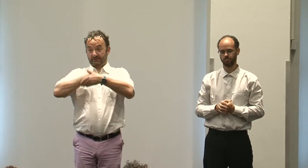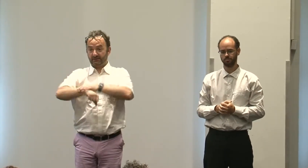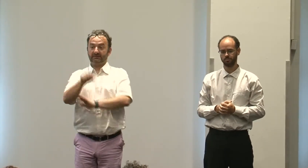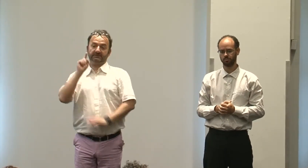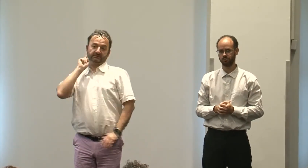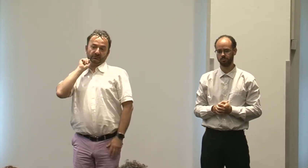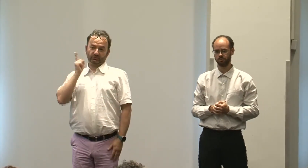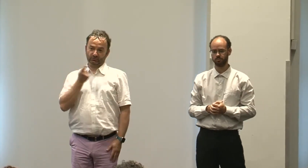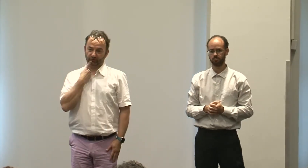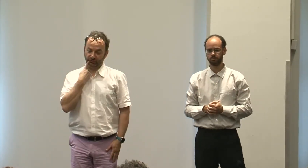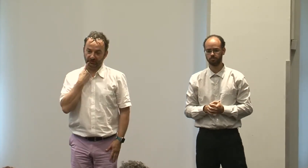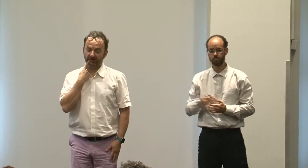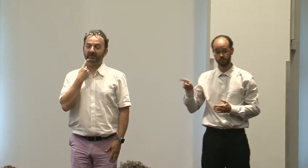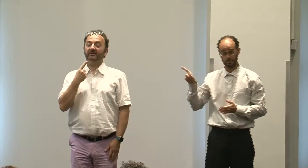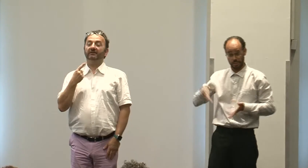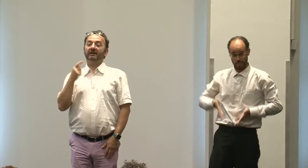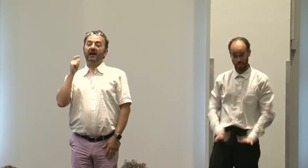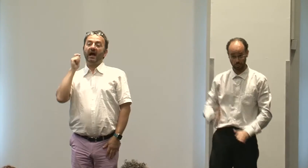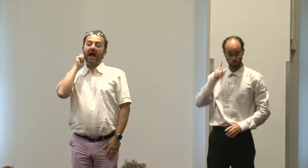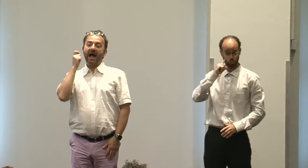entender.